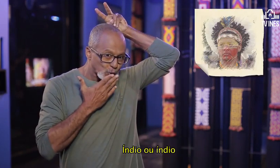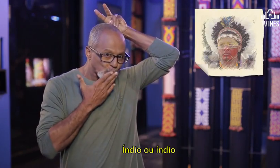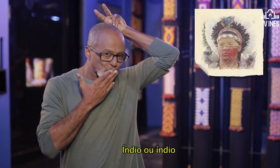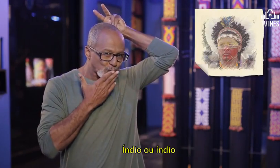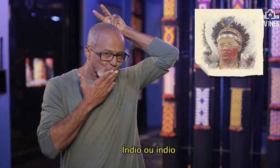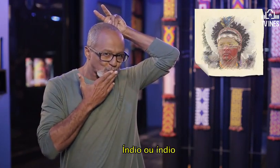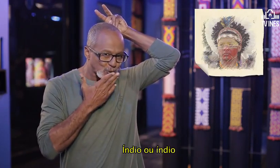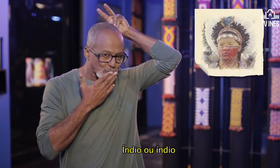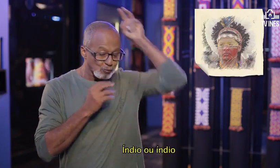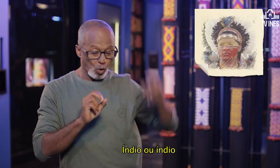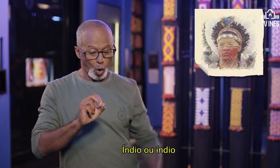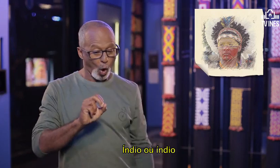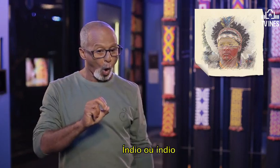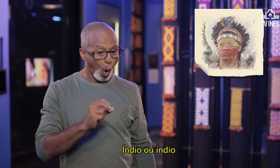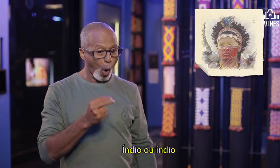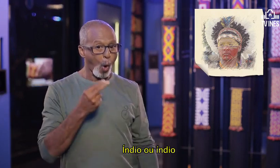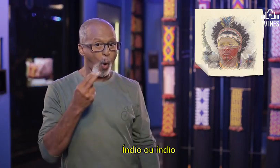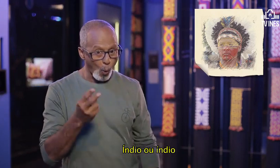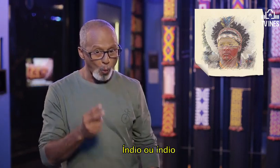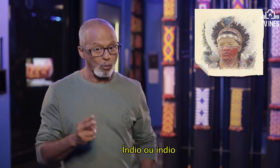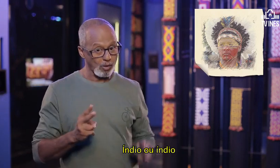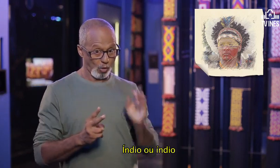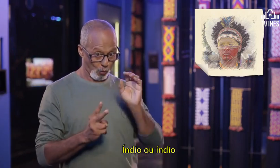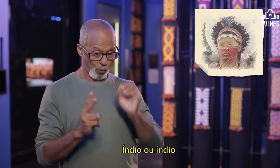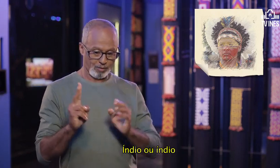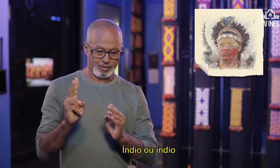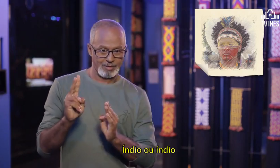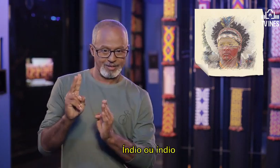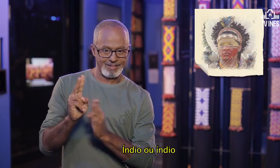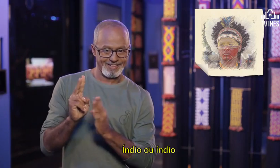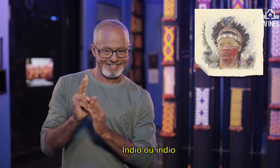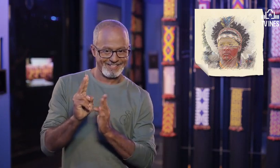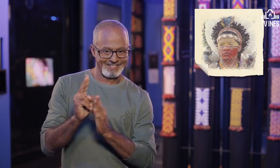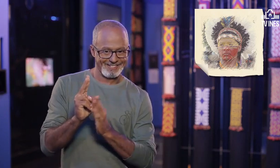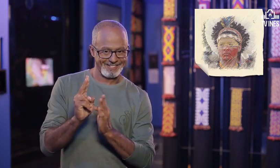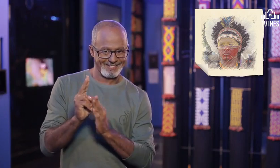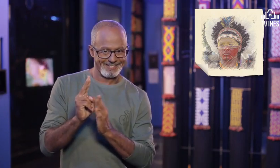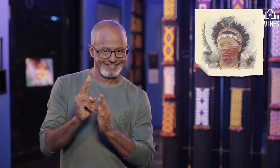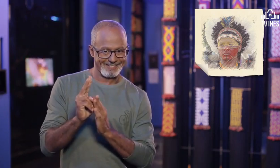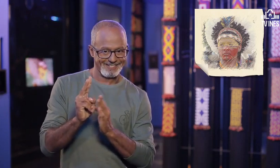Índio ou índio,